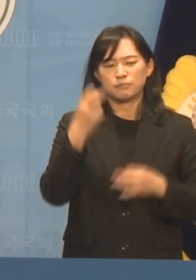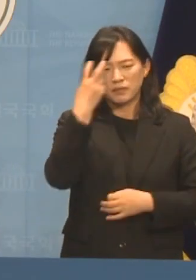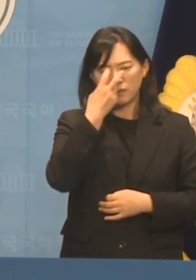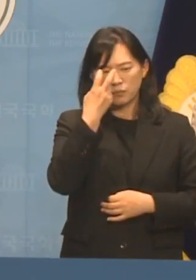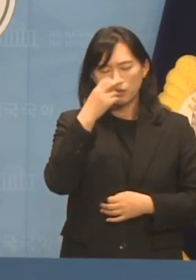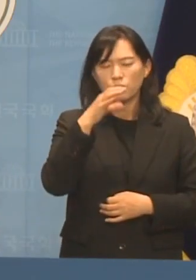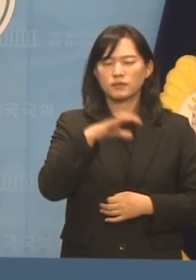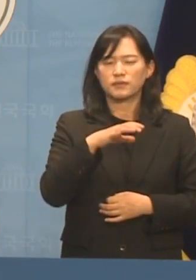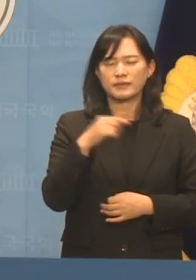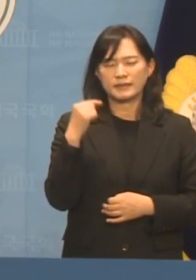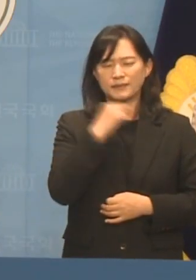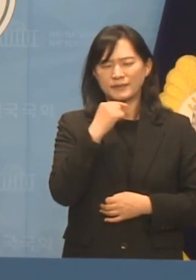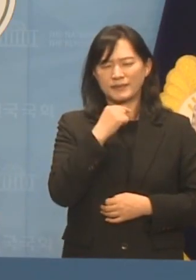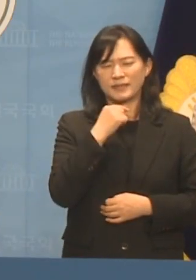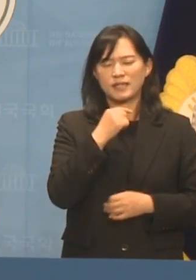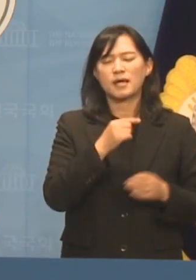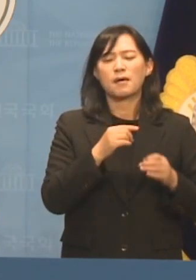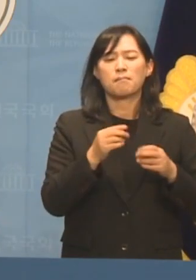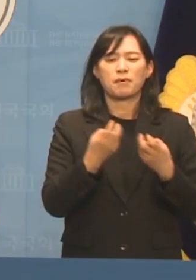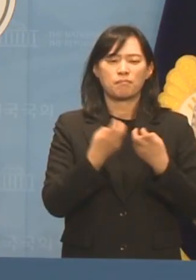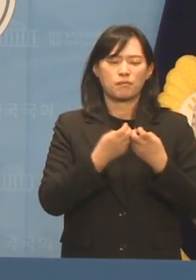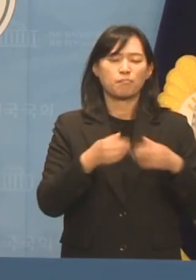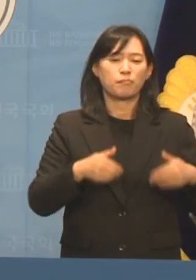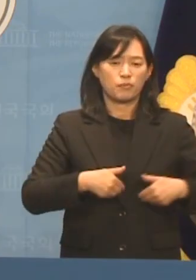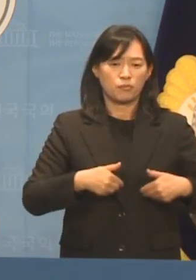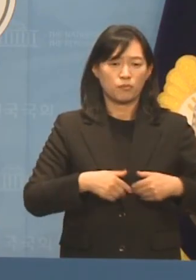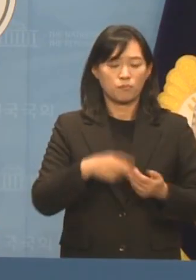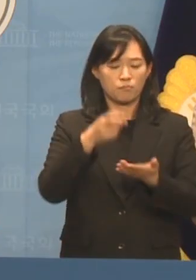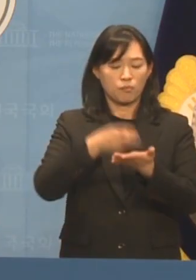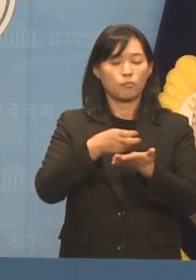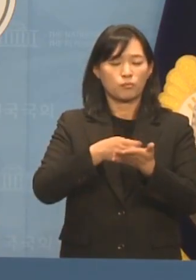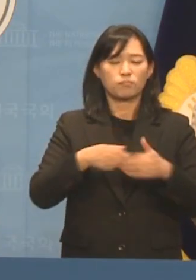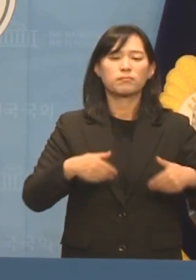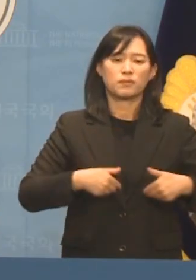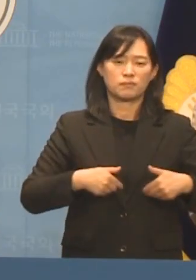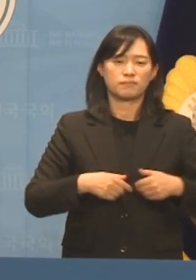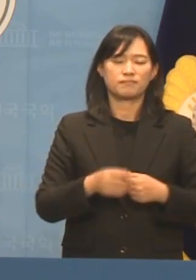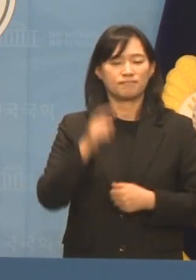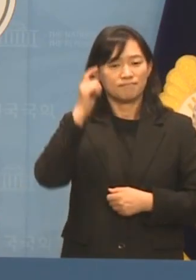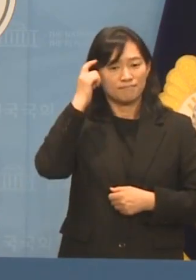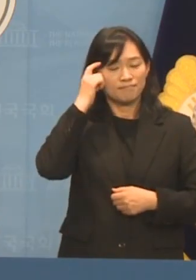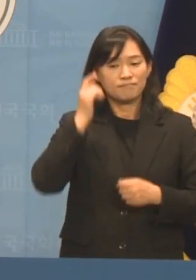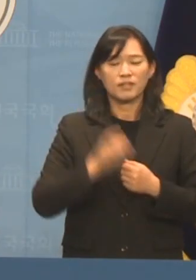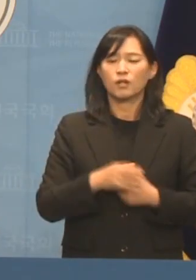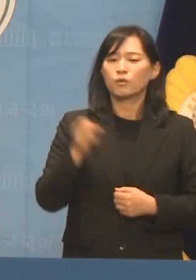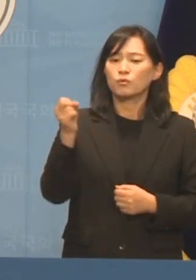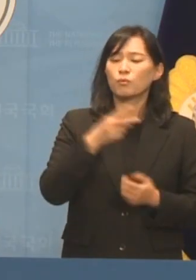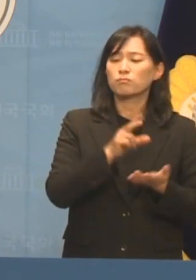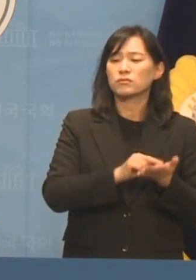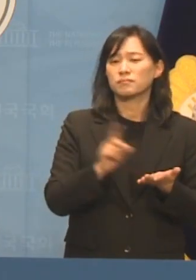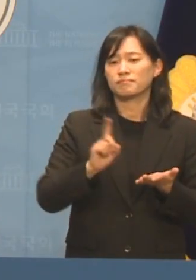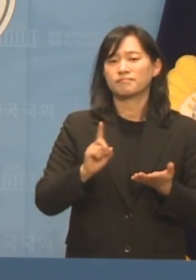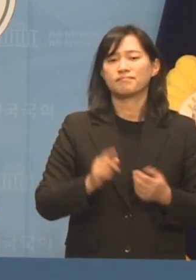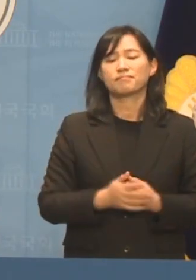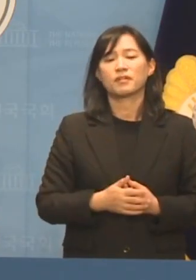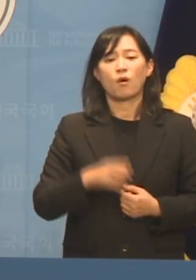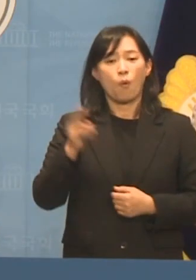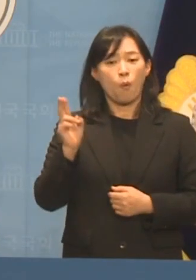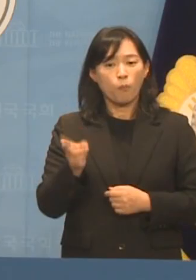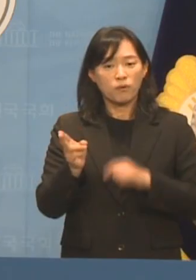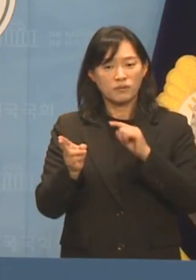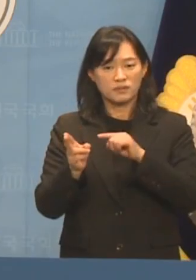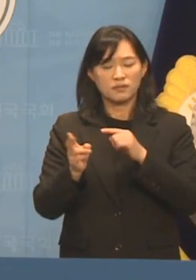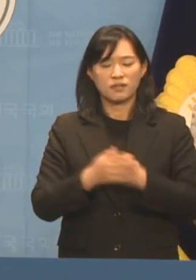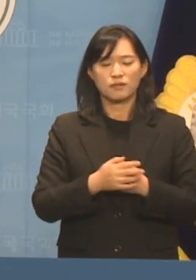철저한 대책이 있어야 된다. 뭐 입법적인 대책도 필요하다 이렇게 생각을 하고 있습니다. 또 하나의 문제점은 이제 홈플러스가